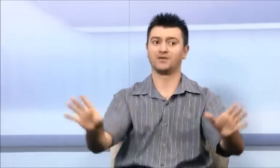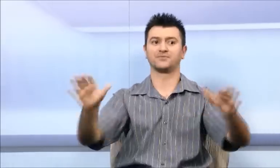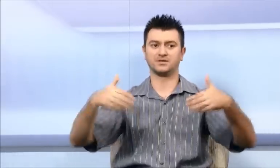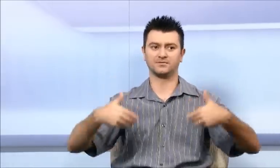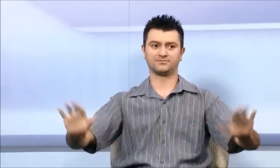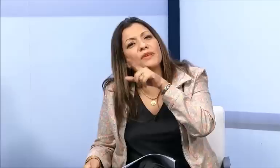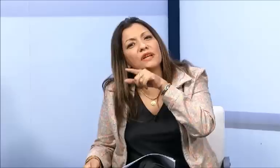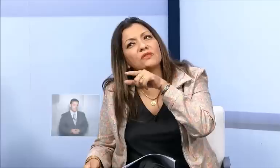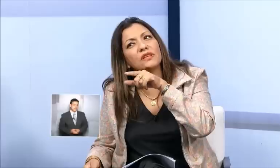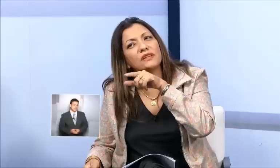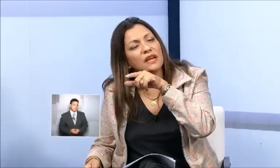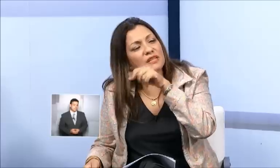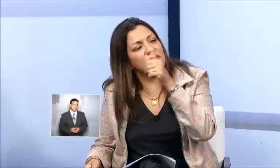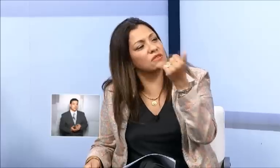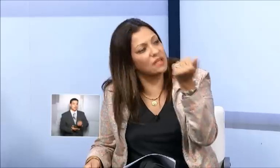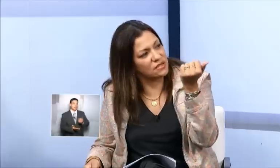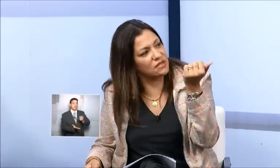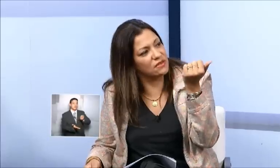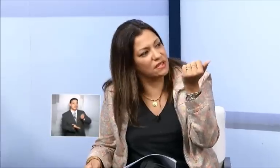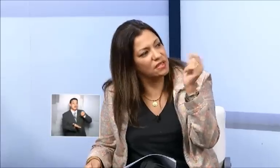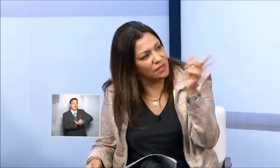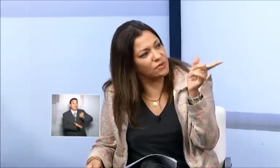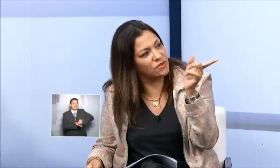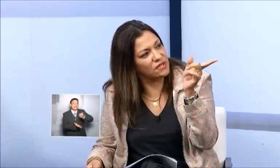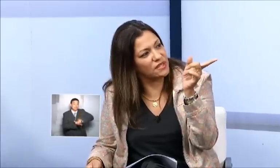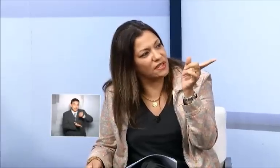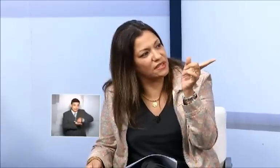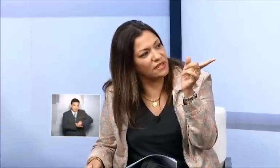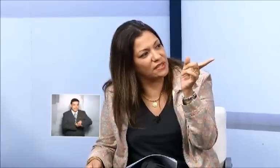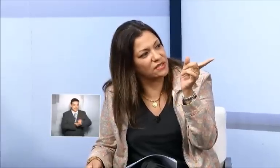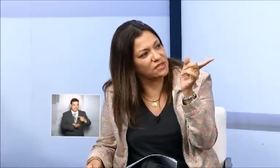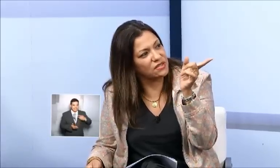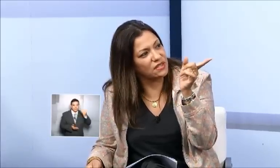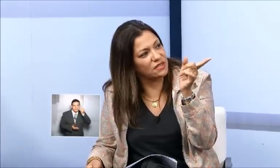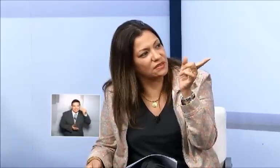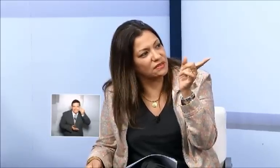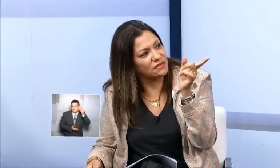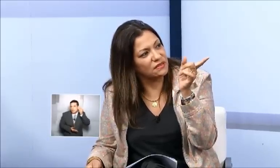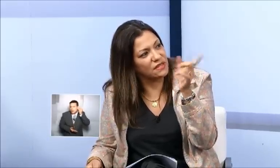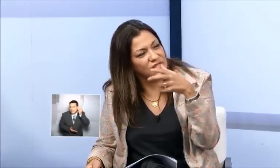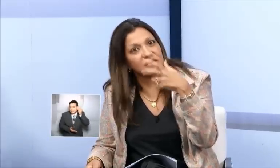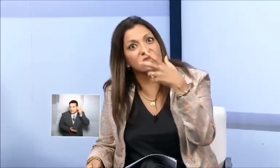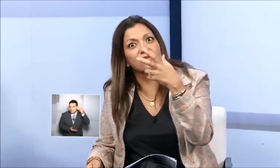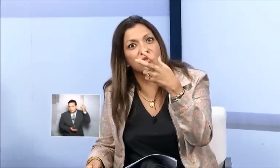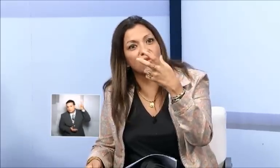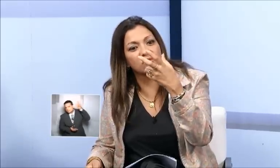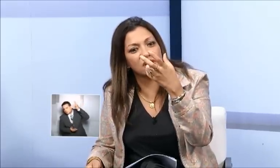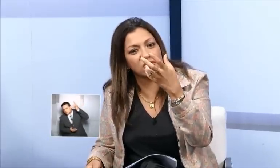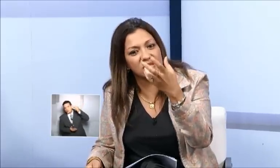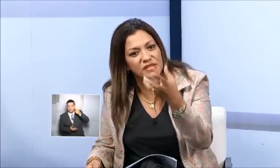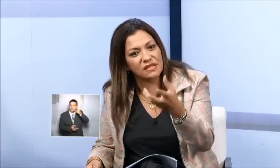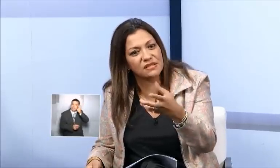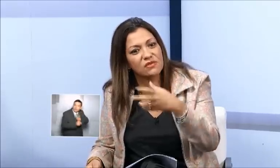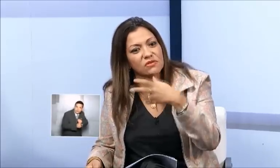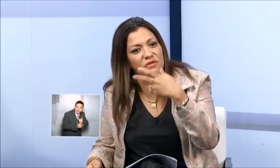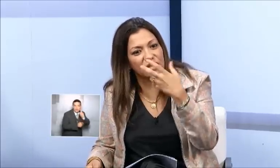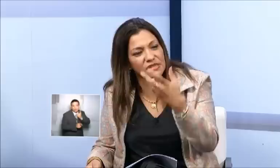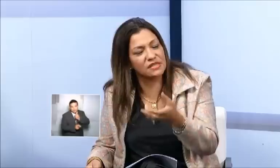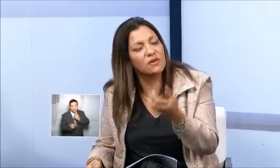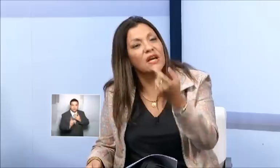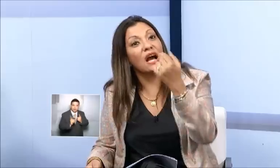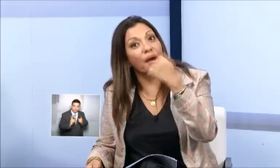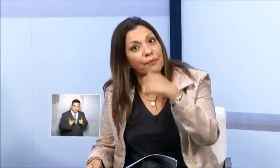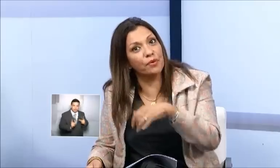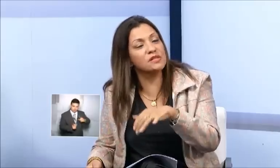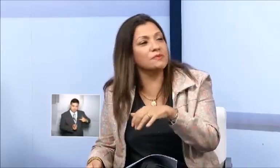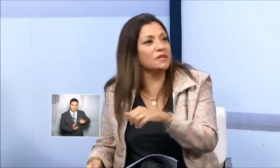caminho errado. A obrigatoriedade do teste da orelhinha mudou essa realidade, Cristiane? Nessa questão de conscientização com